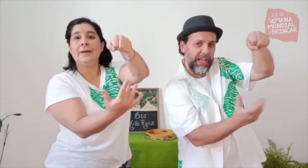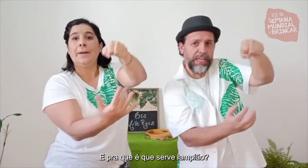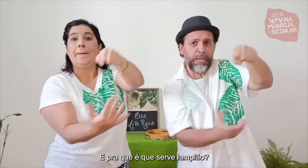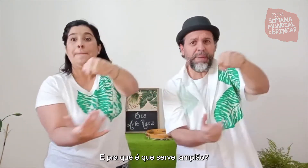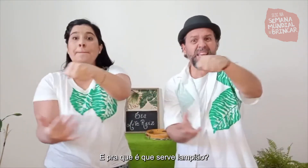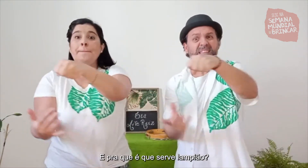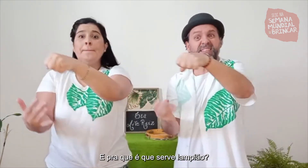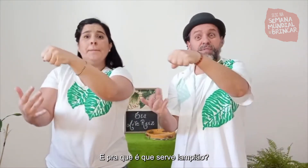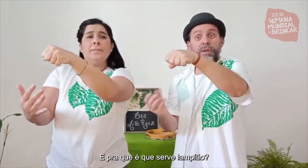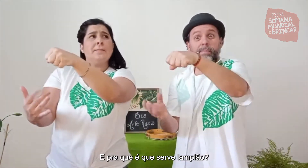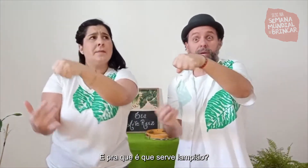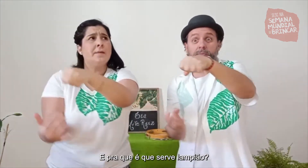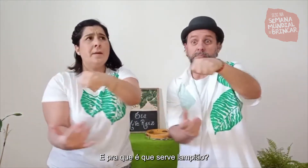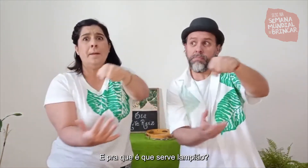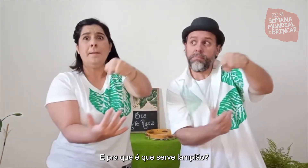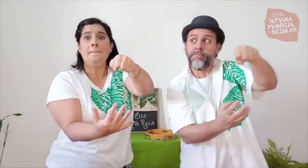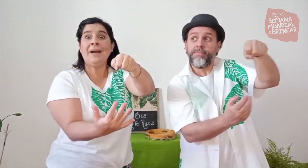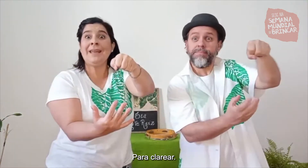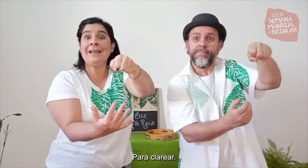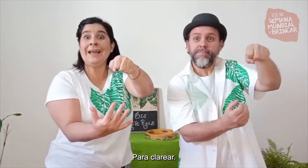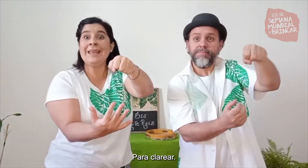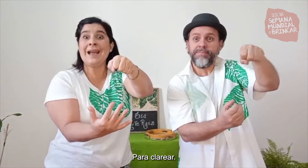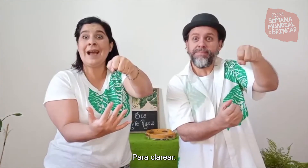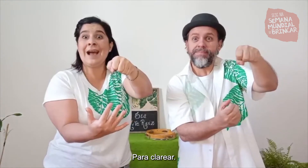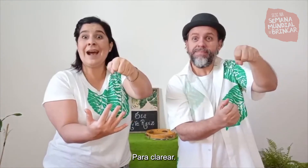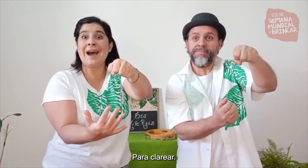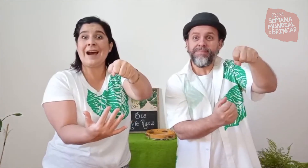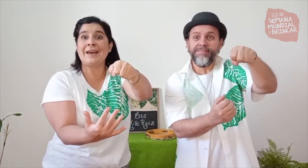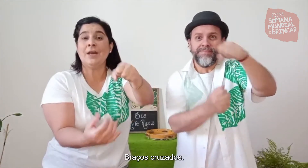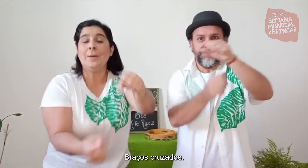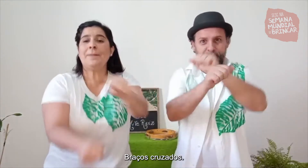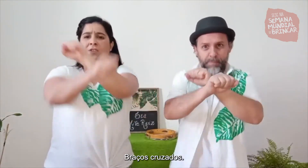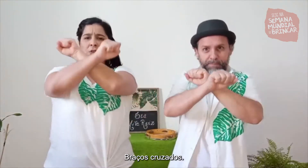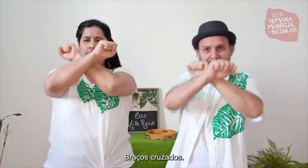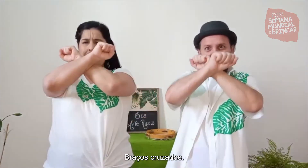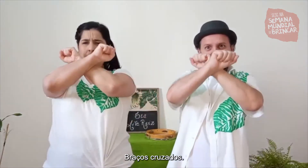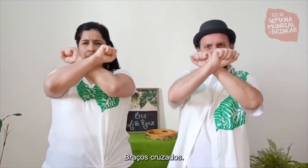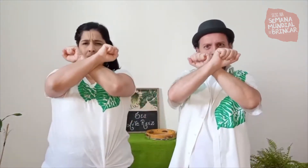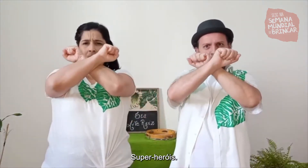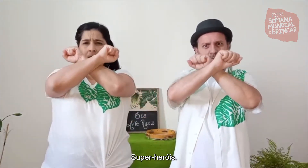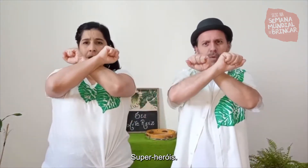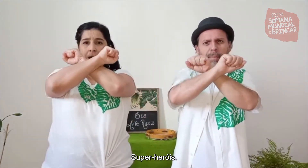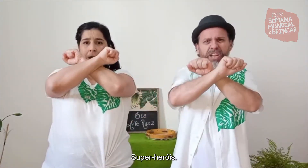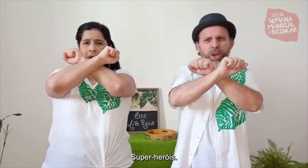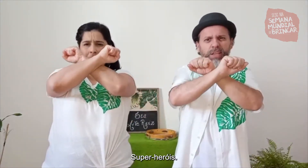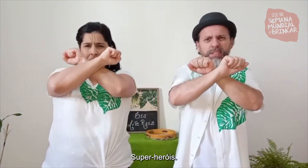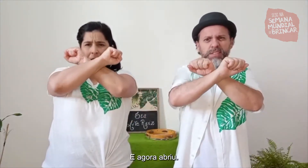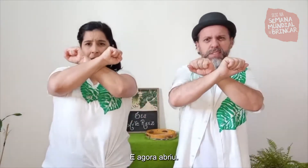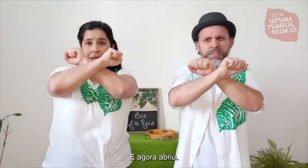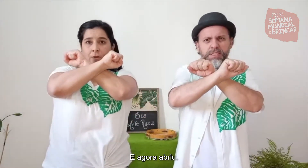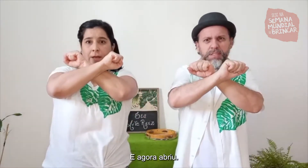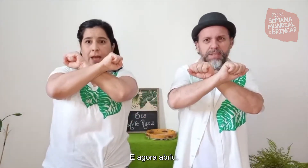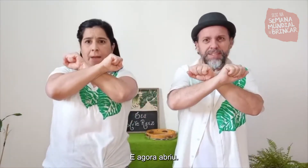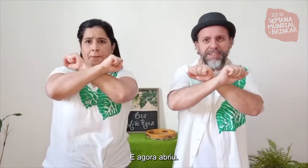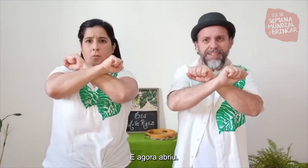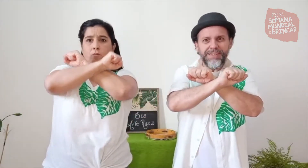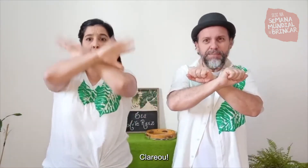E para que serve o lampião? Para clarear! Braços cruzados. Super-heróis! E agora abriu.